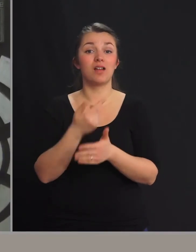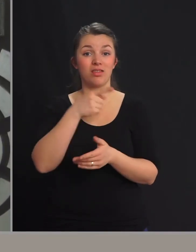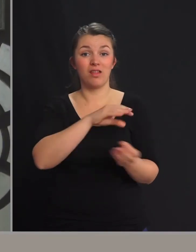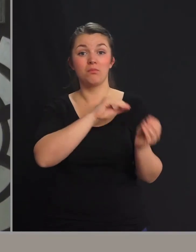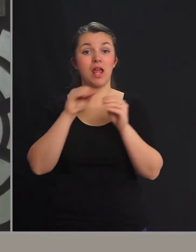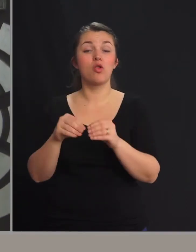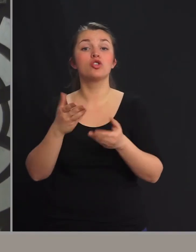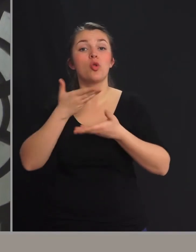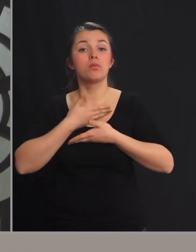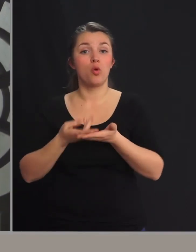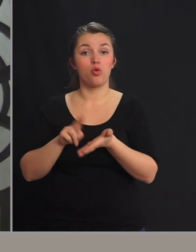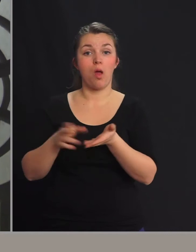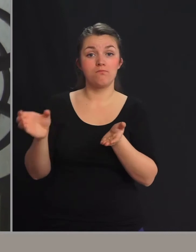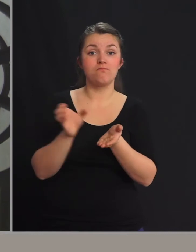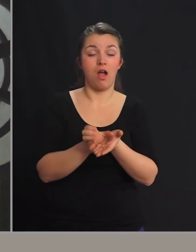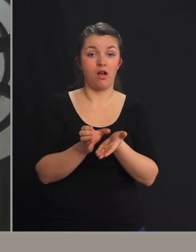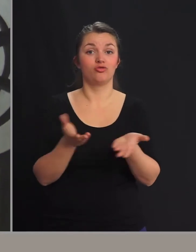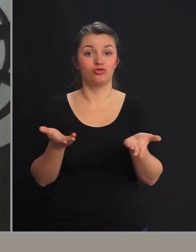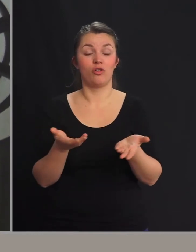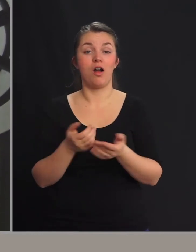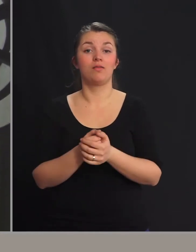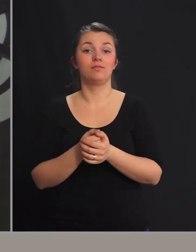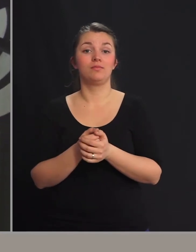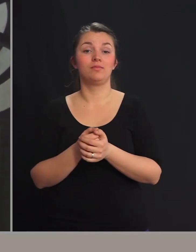da za te prenose dobimo tolmača, tako da